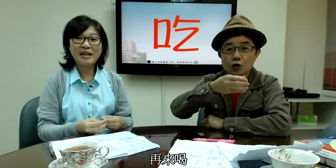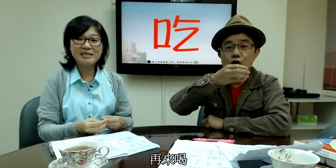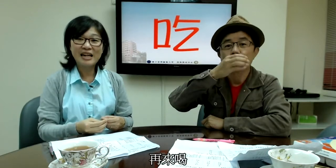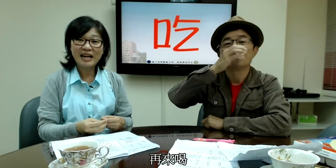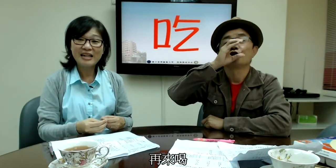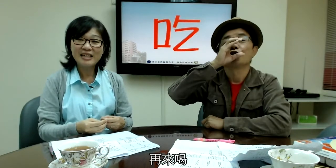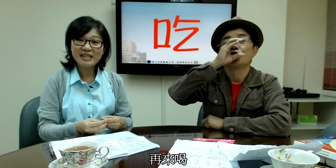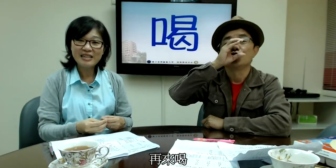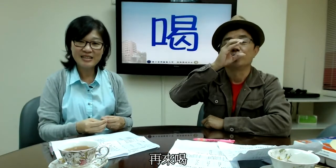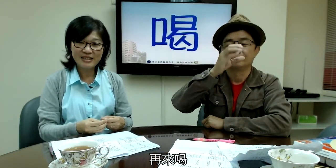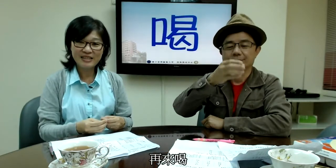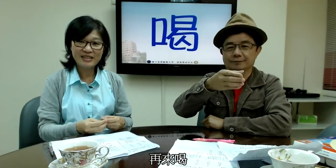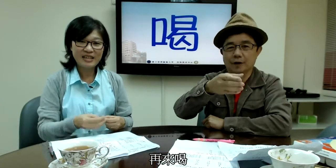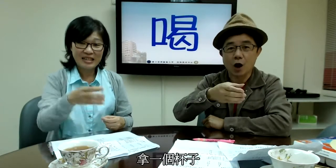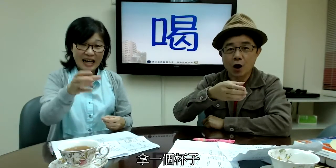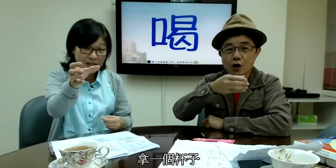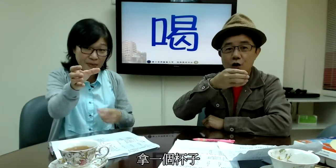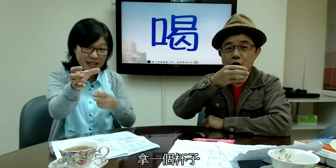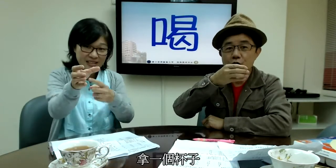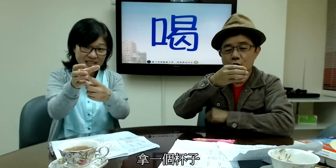再来喝，拿一个杯子。